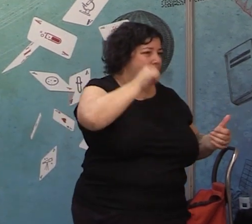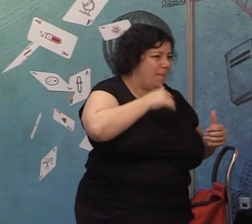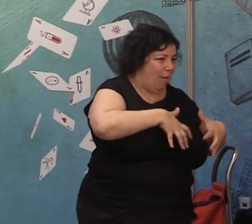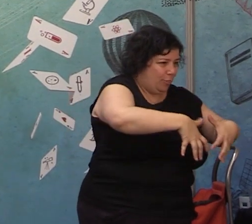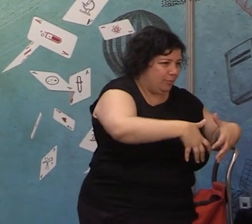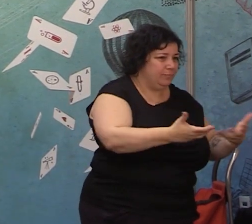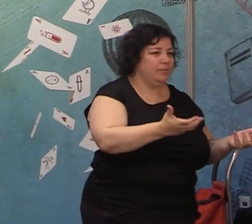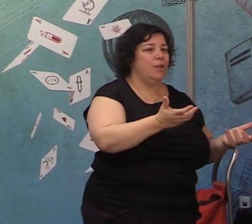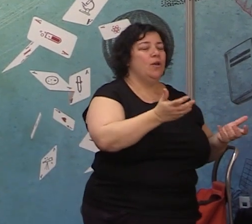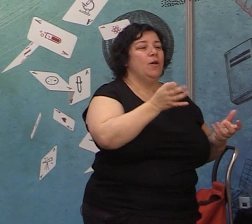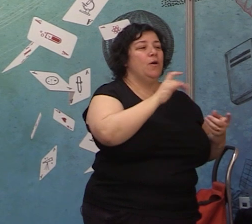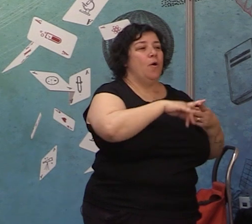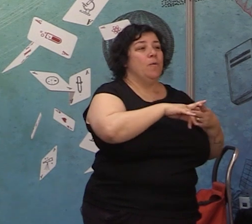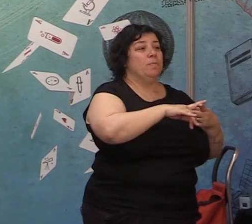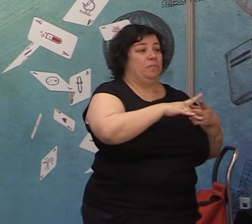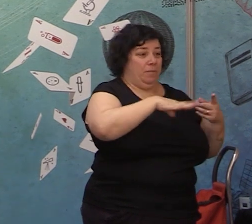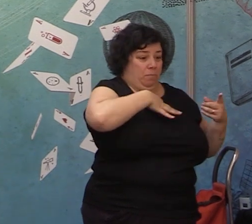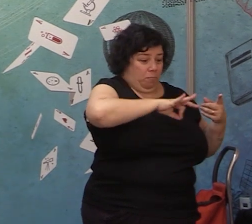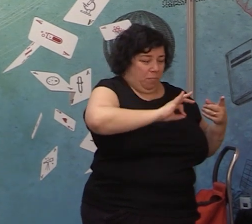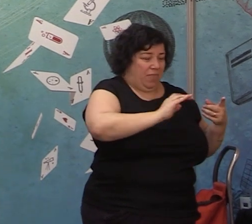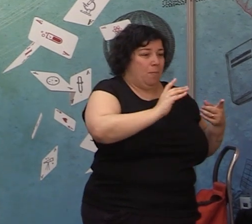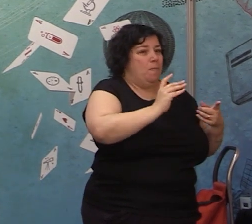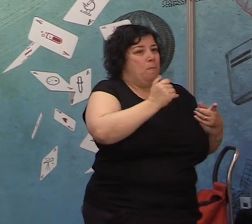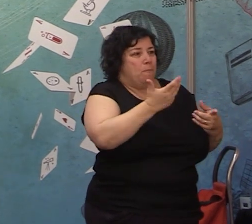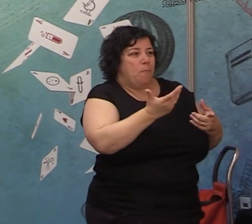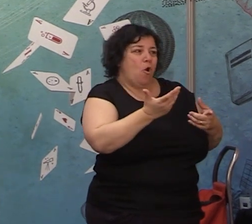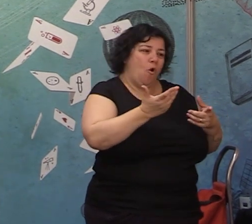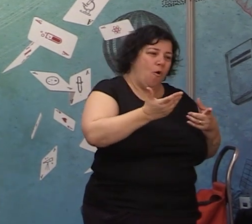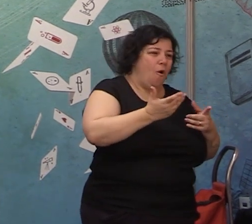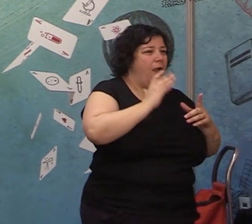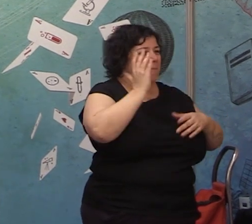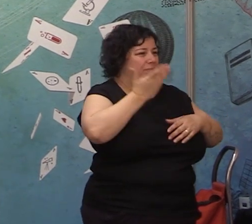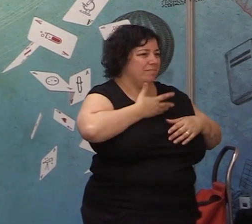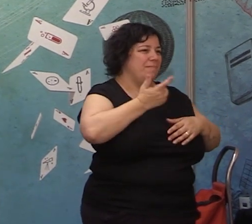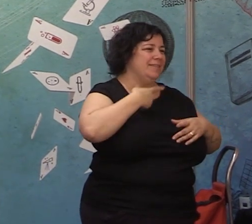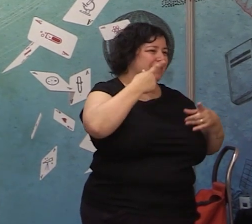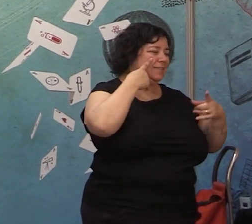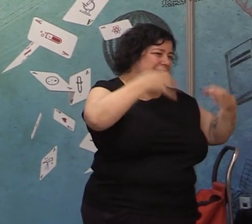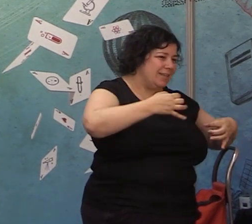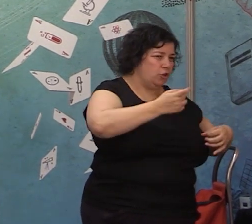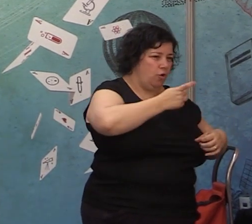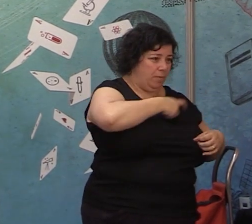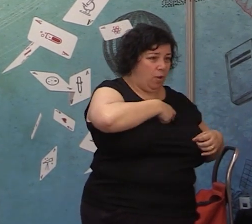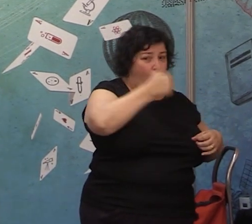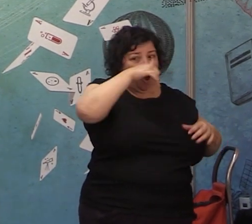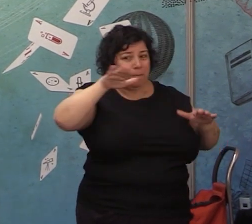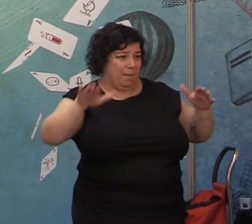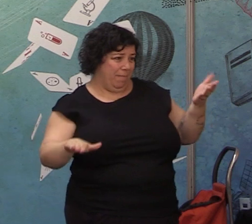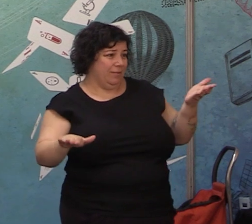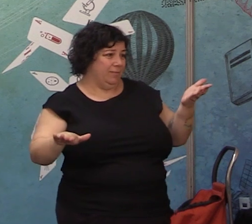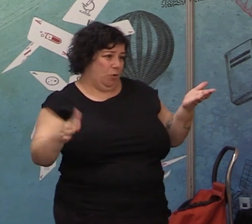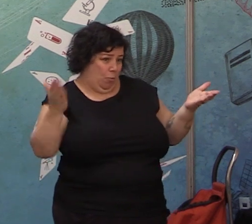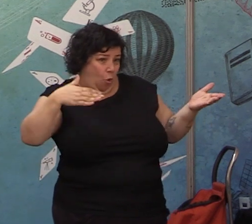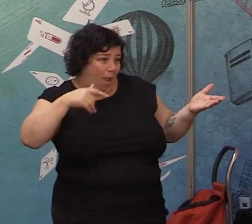embarazo, que también nos puede conferir más riesgo cardiovascular que el hombre. Entonces, estos son unos factores de riesgo